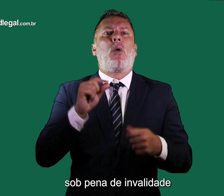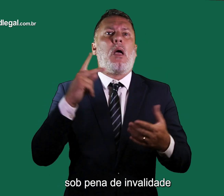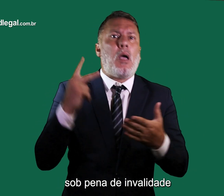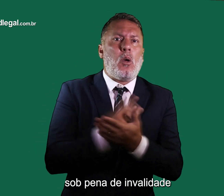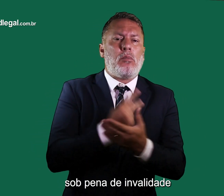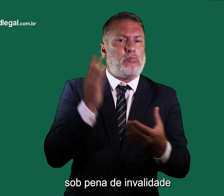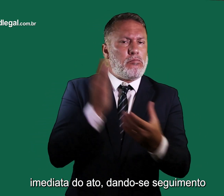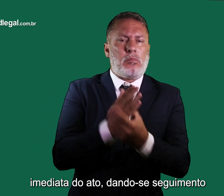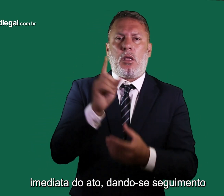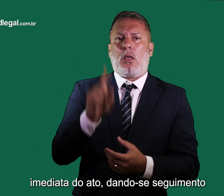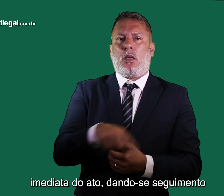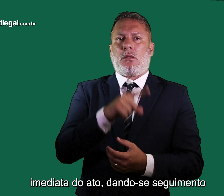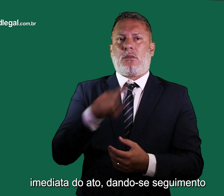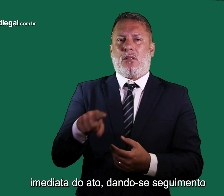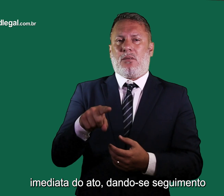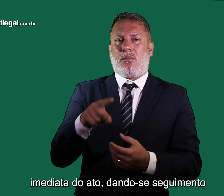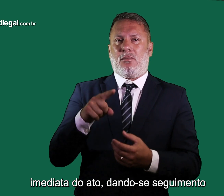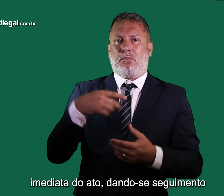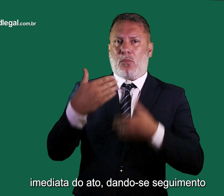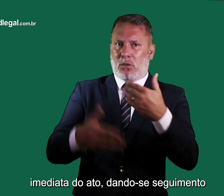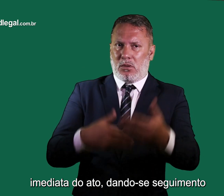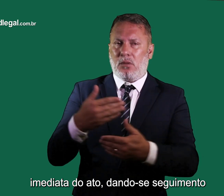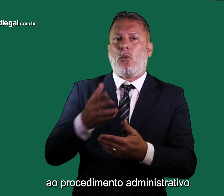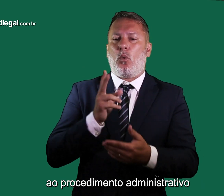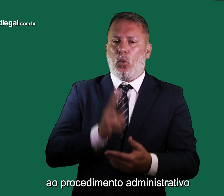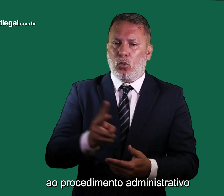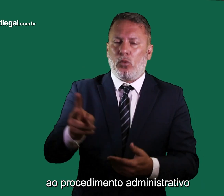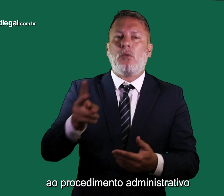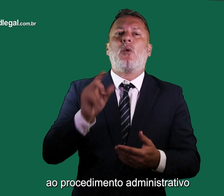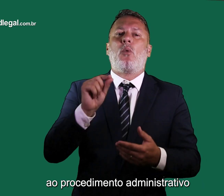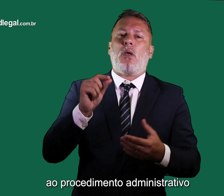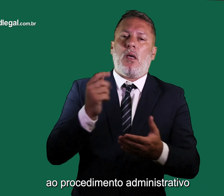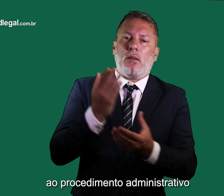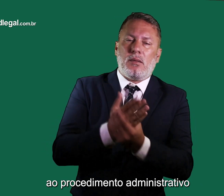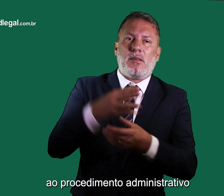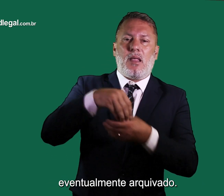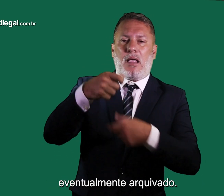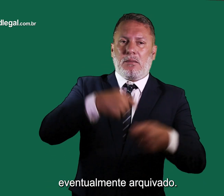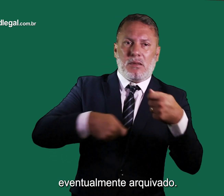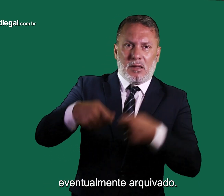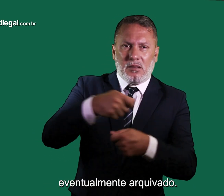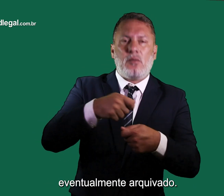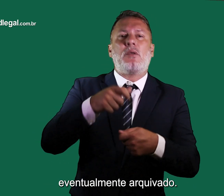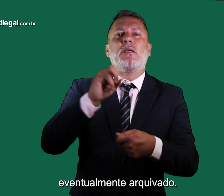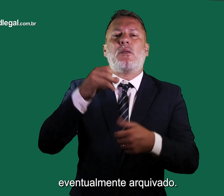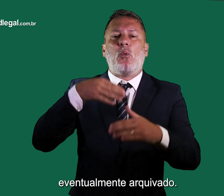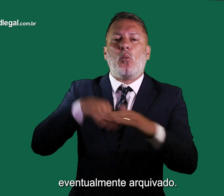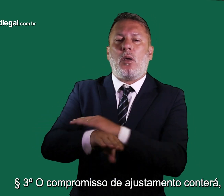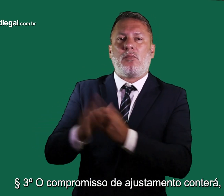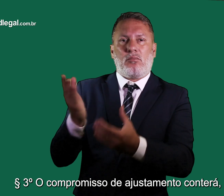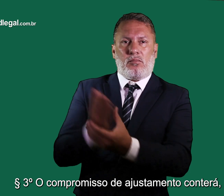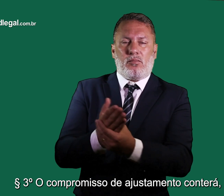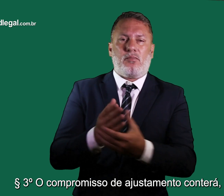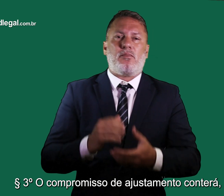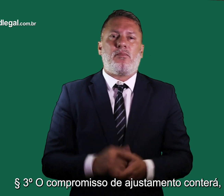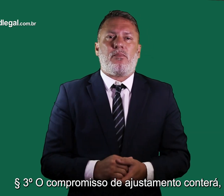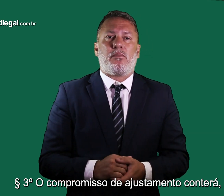de invalidade imediata do ato, dando-se seguimento ao procedimento administrativo eventualmente arquivado. Parágrafo 3º.